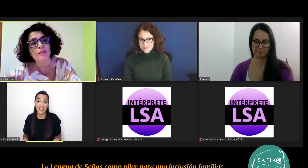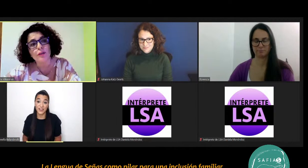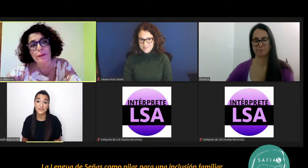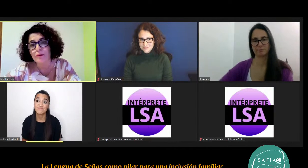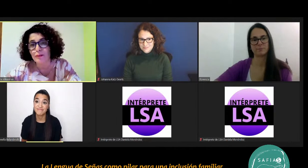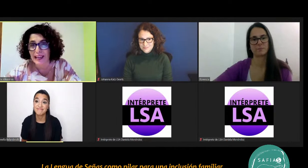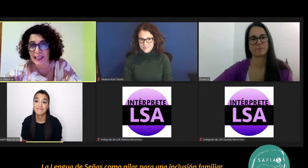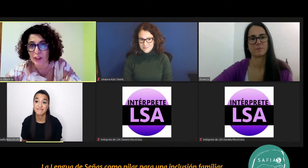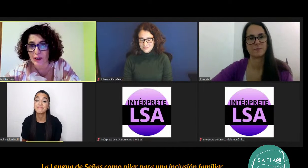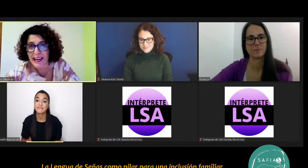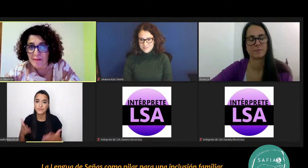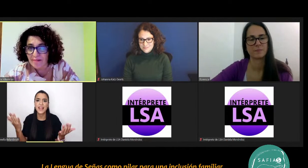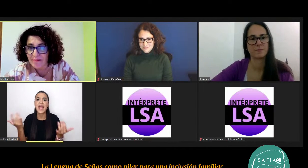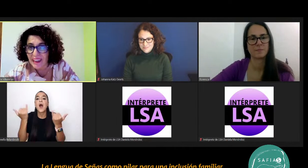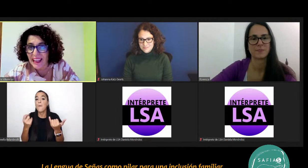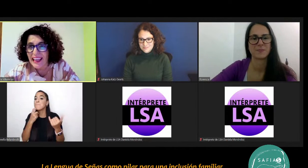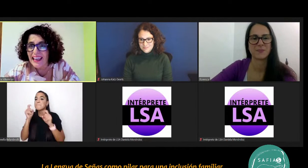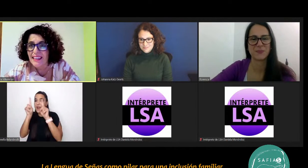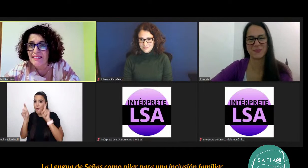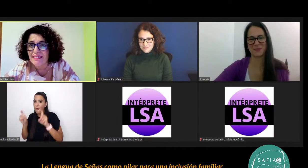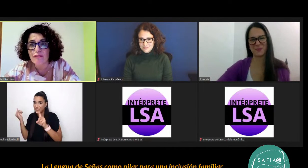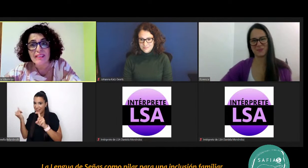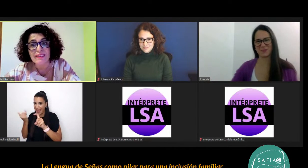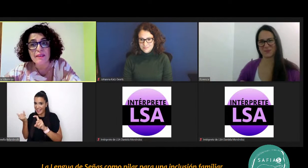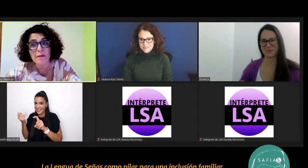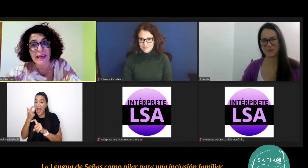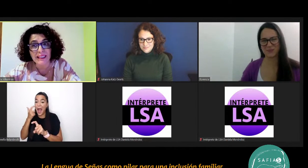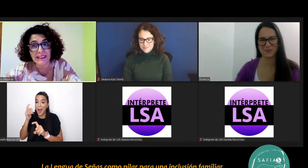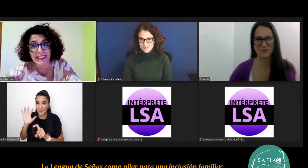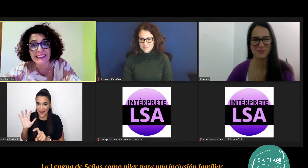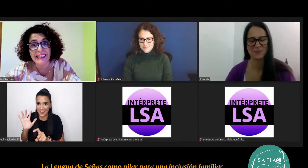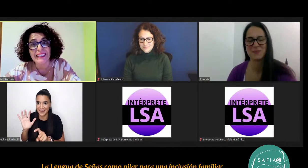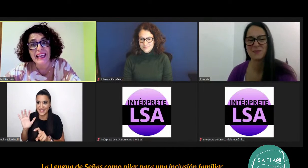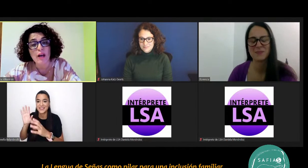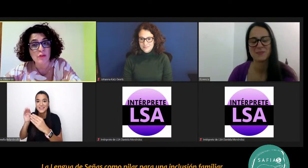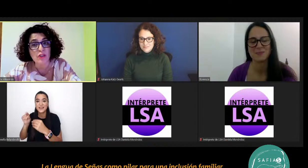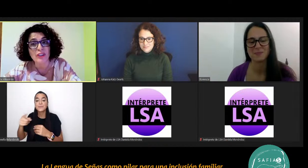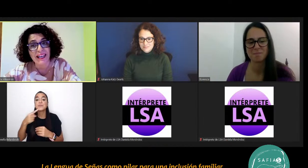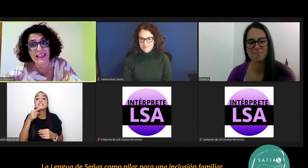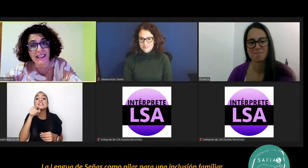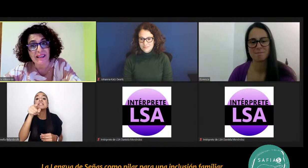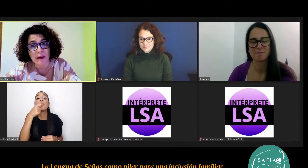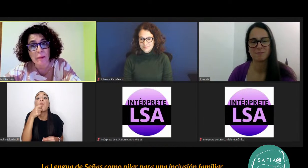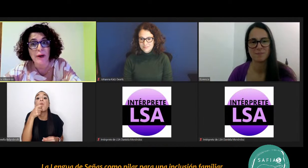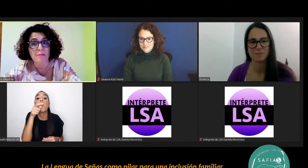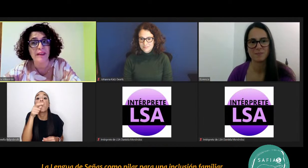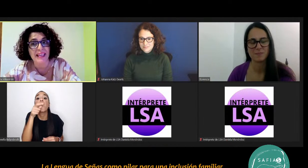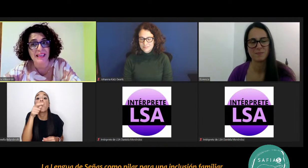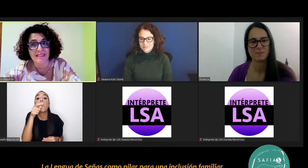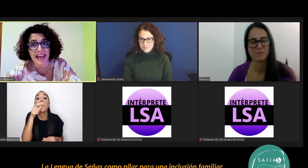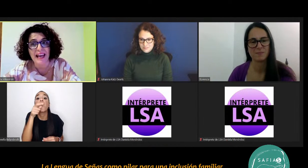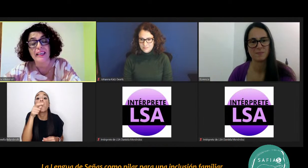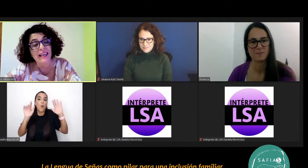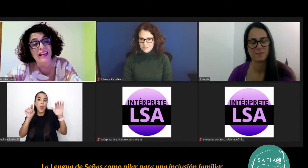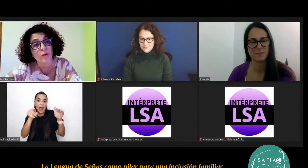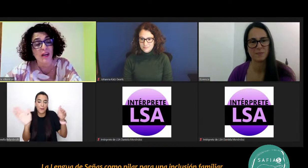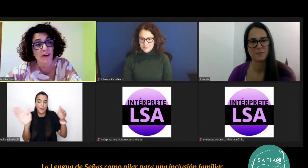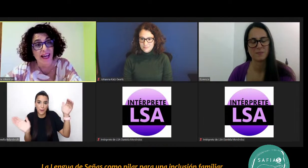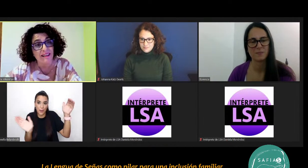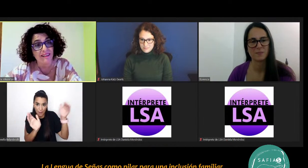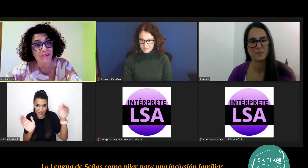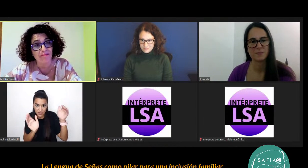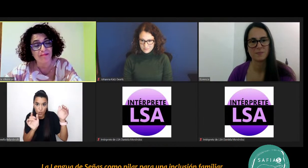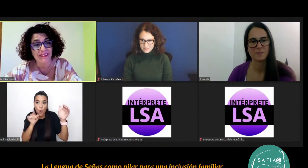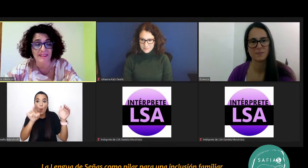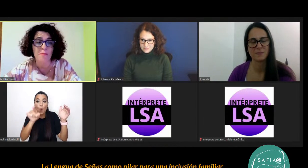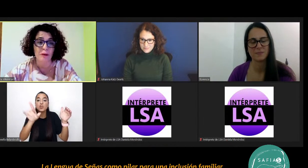Bueno, tenés una pregunta acá, Joana. Si fuese bebé y tendría la opción de elegir por experiencia, ¿iría a la escuela